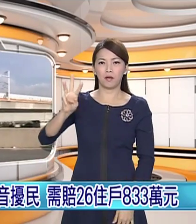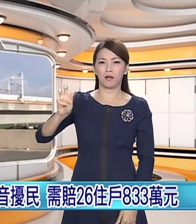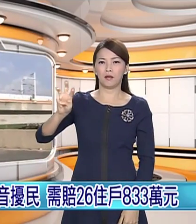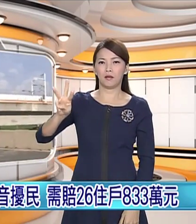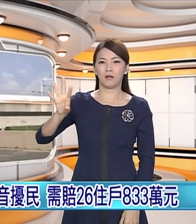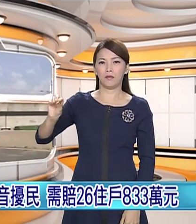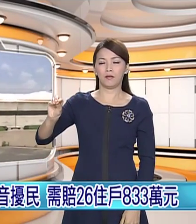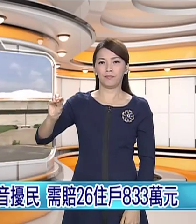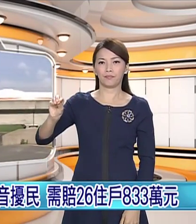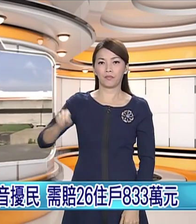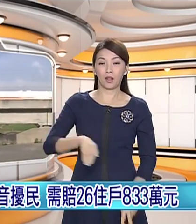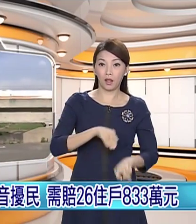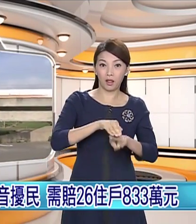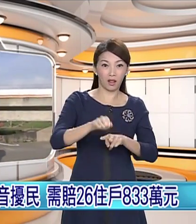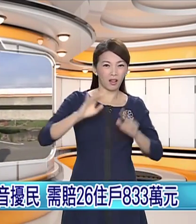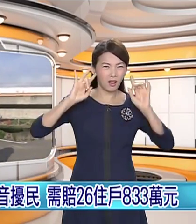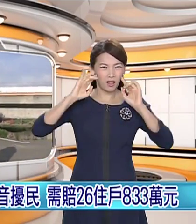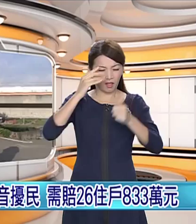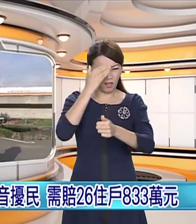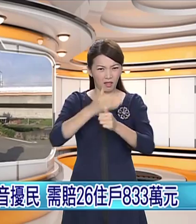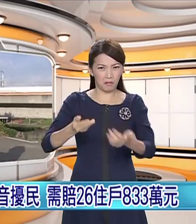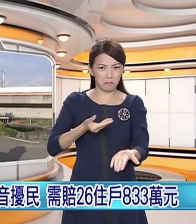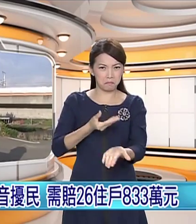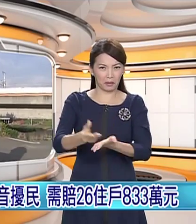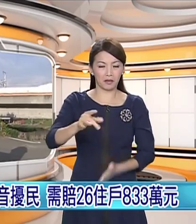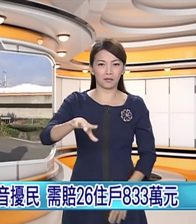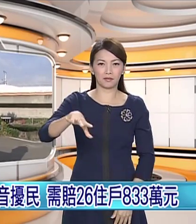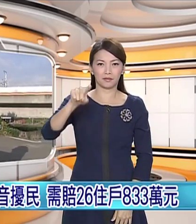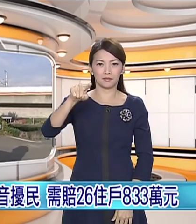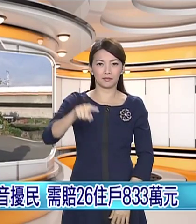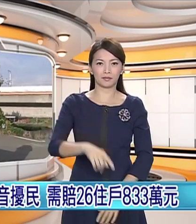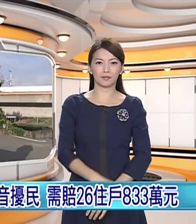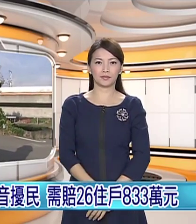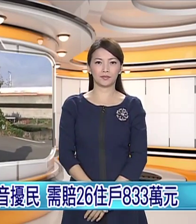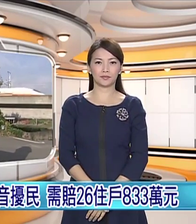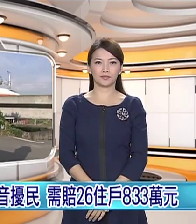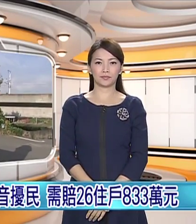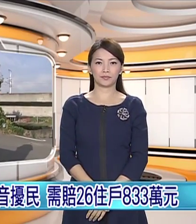高铁噪音精神损害的赔偿首例。